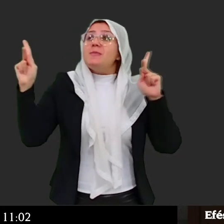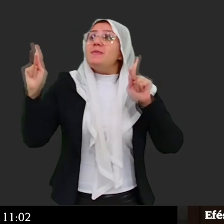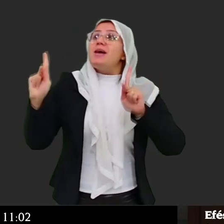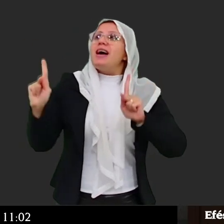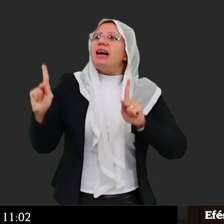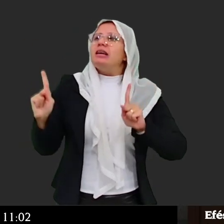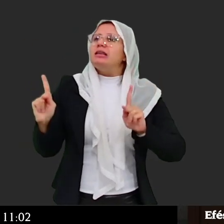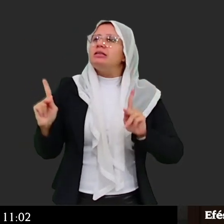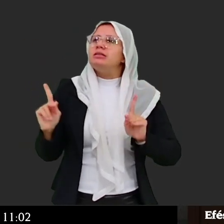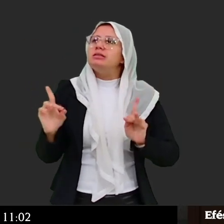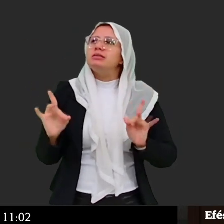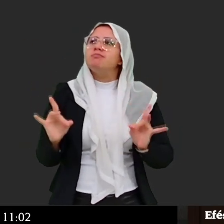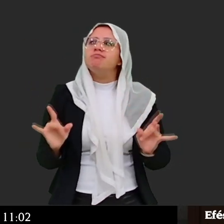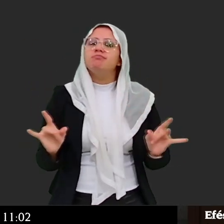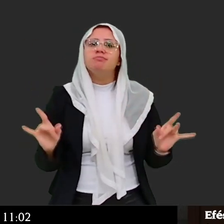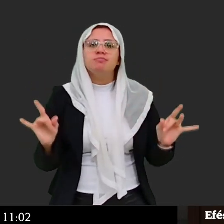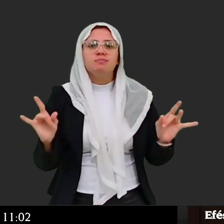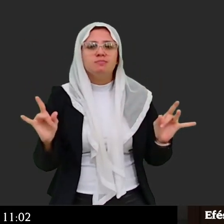Deus desaparecem.